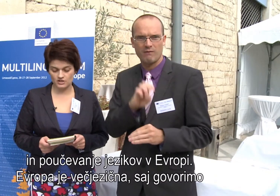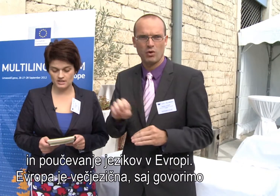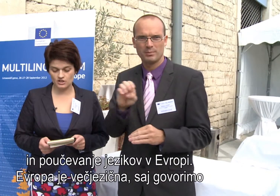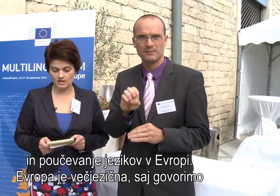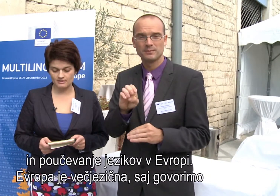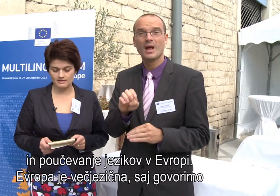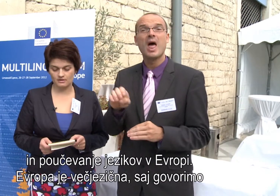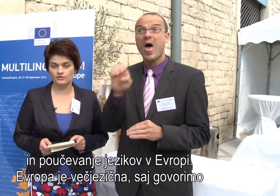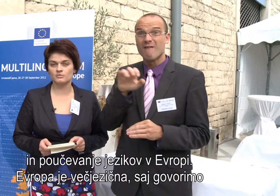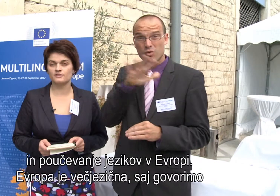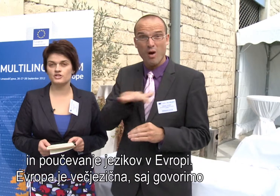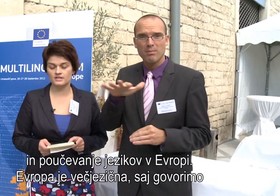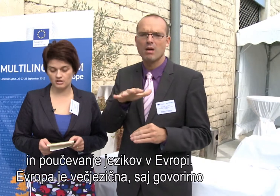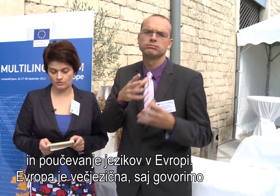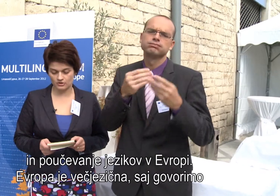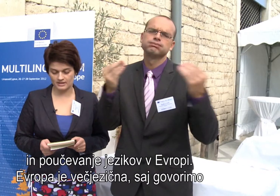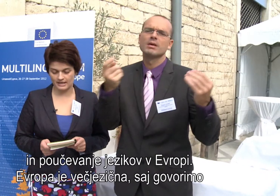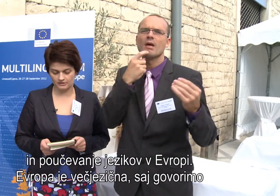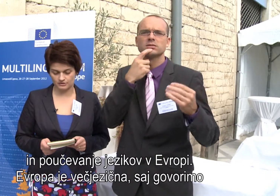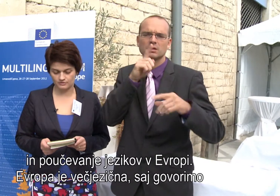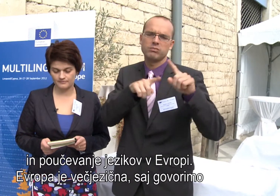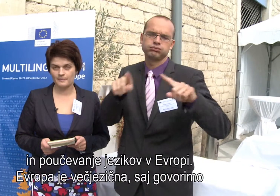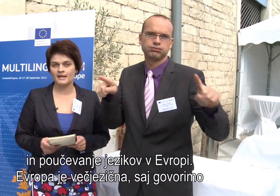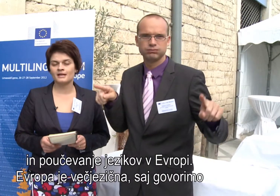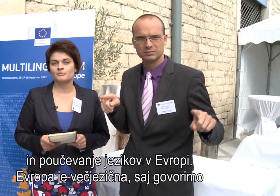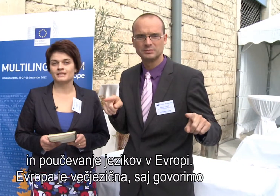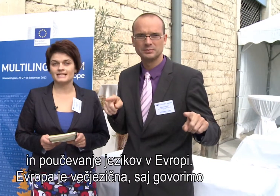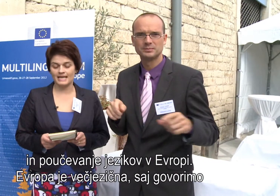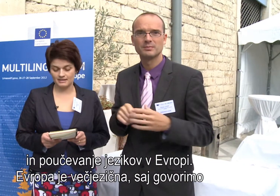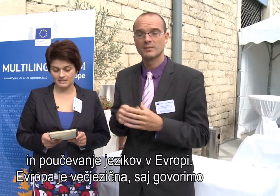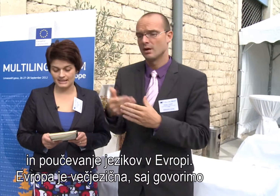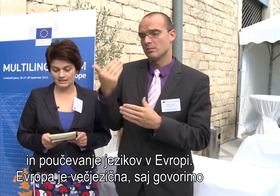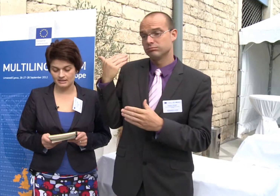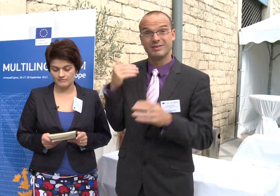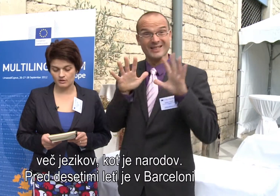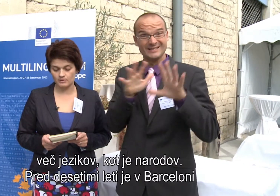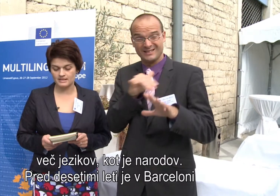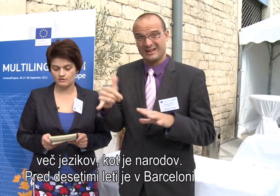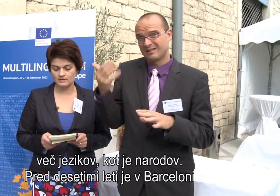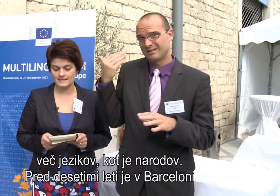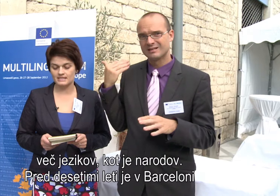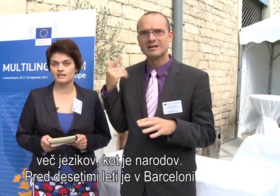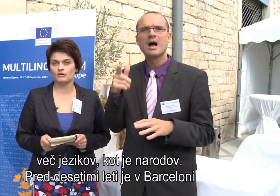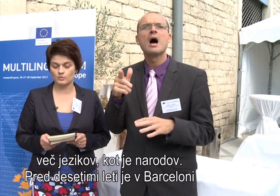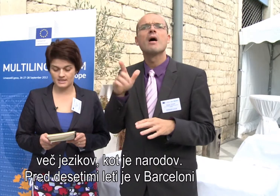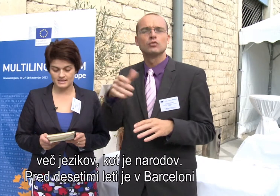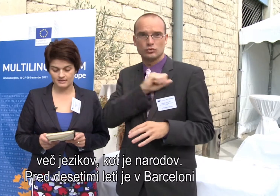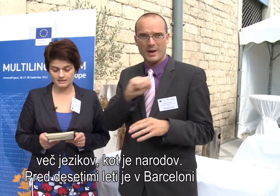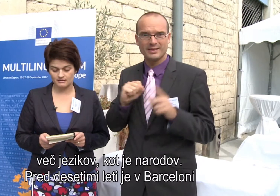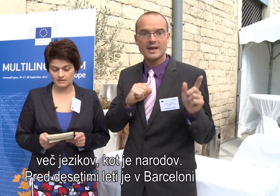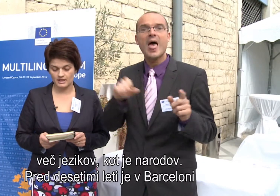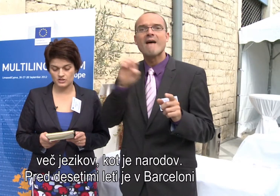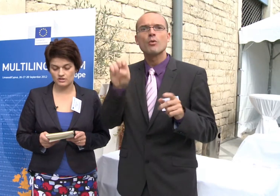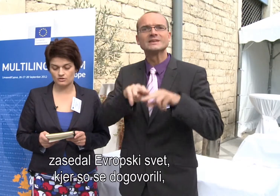je večjezična, saj govorimo več jezikov, kot je narodov. Pred 10 leti je v Barceloni zasedal Evropski